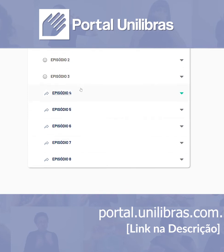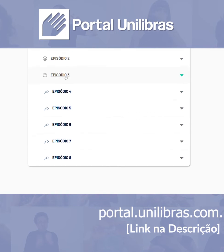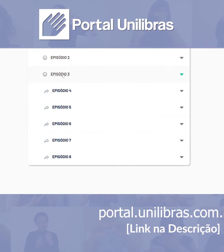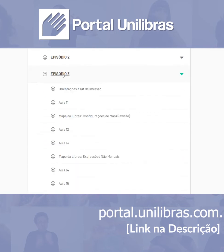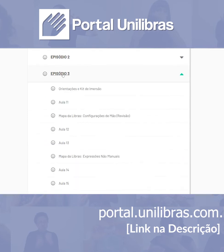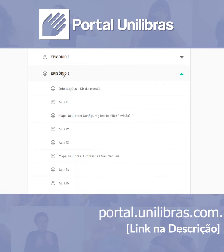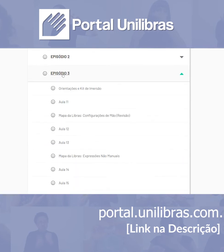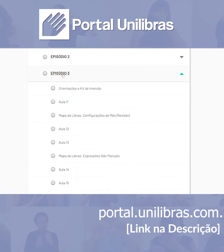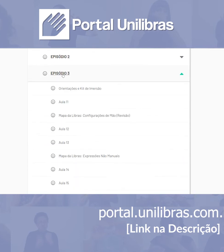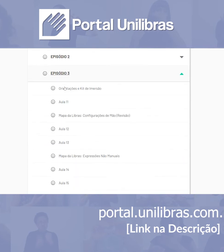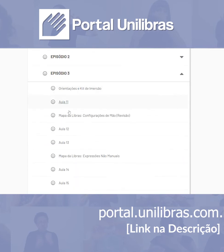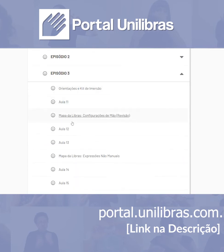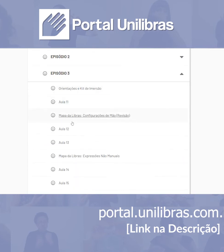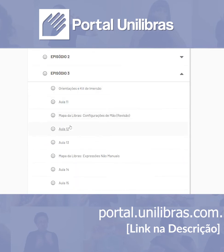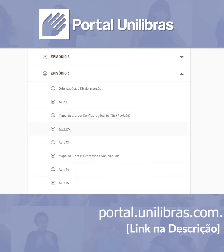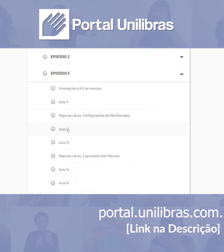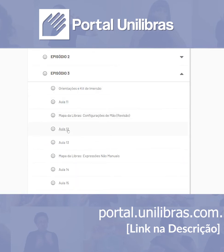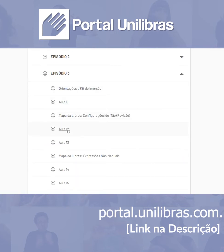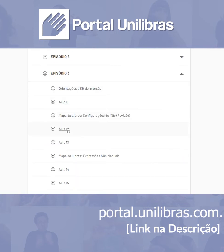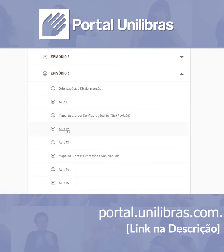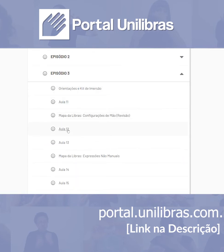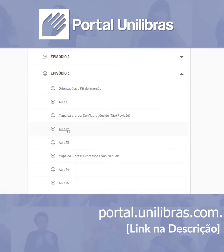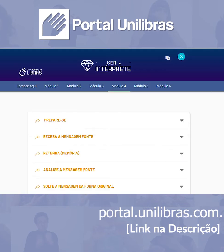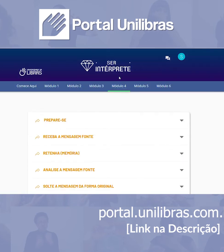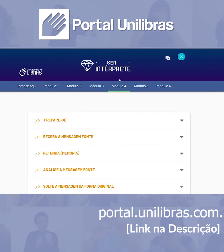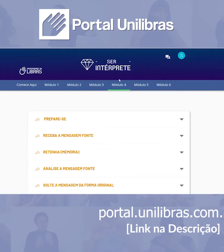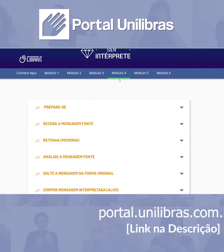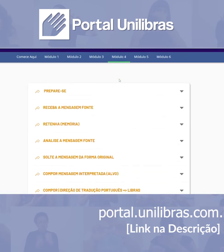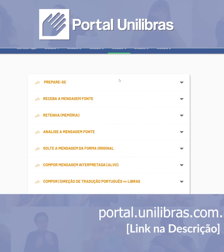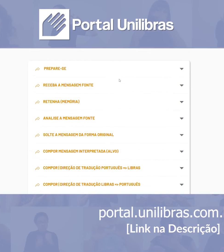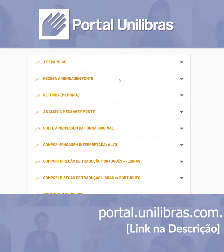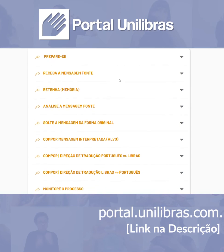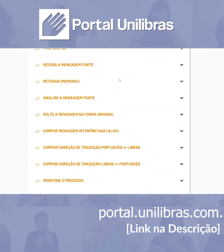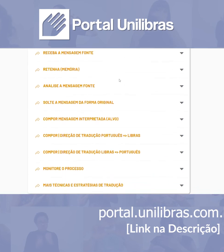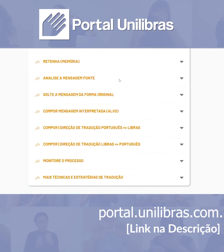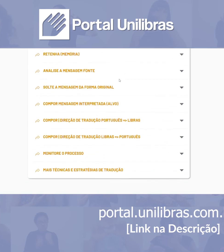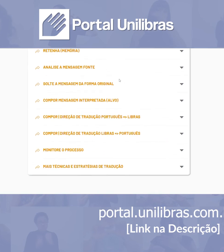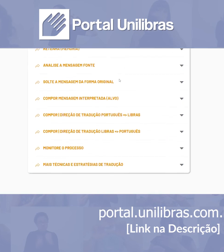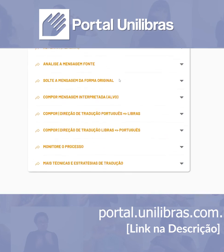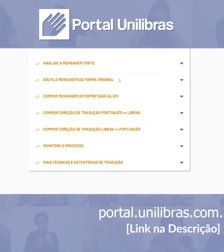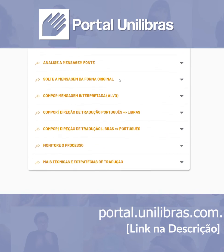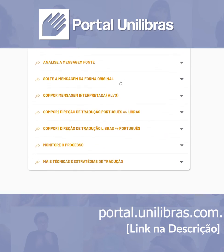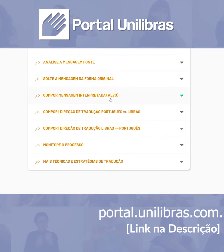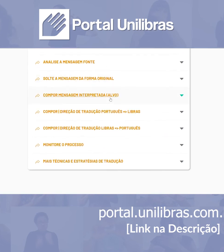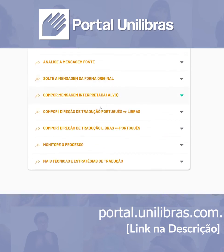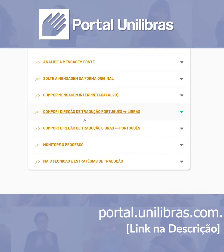passo ideal na Libras, com todo o direcionamento necessário. E assim você poder aprender, se desenvolver e